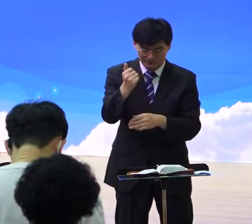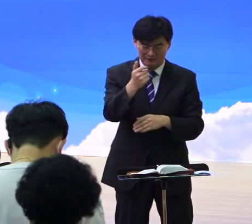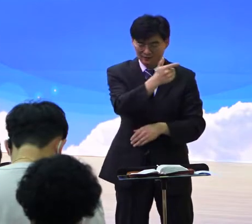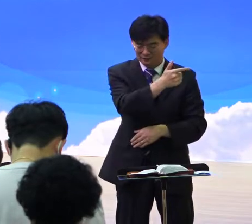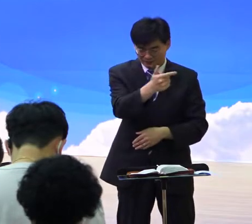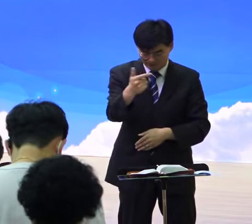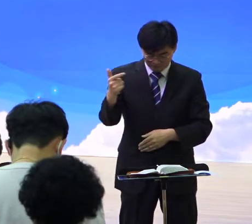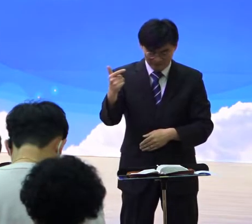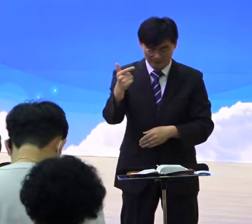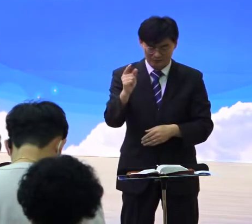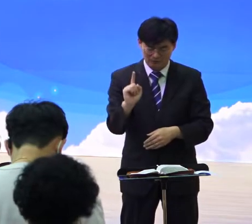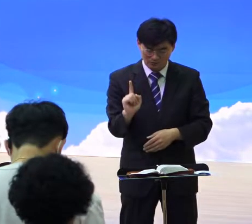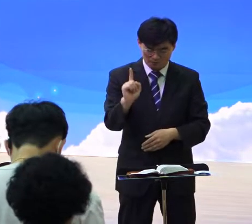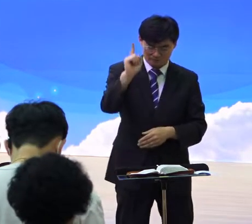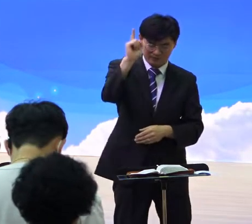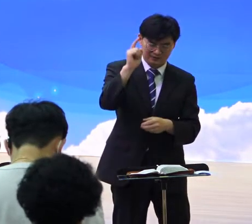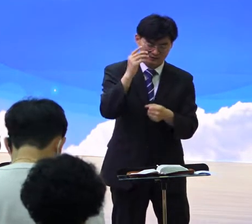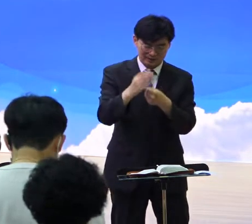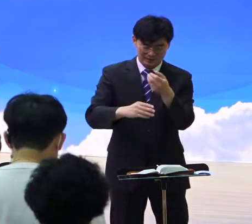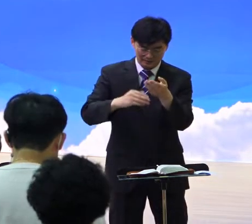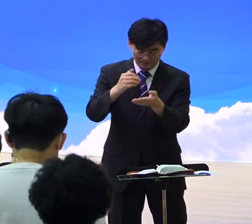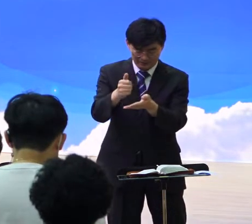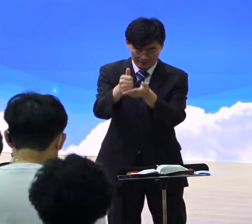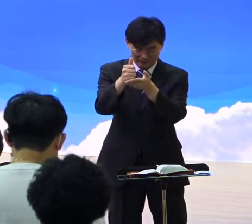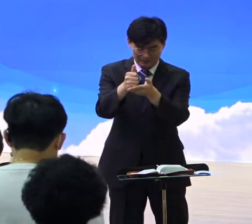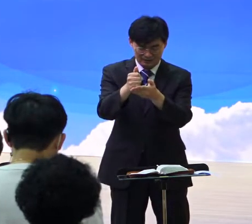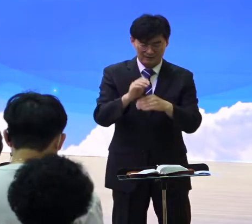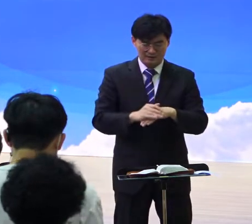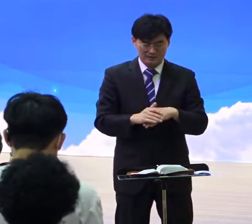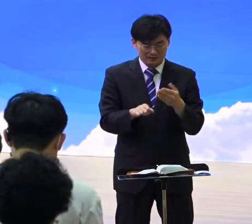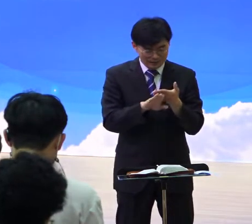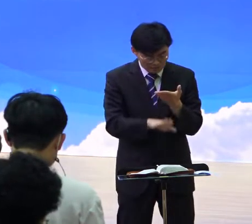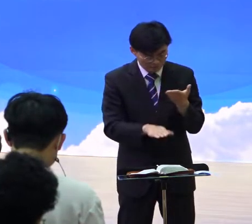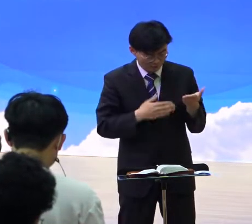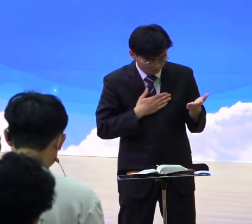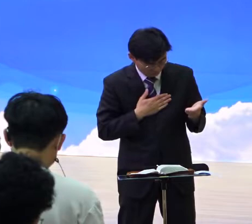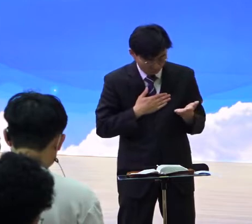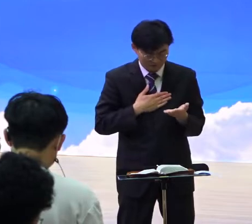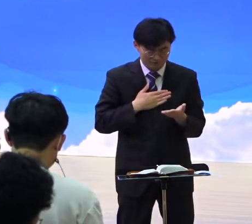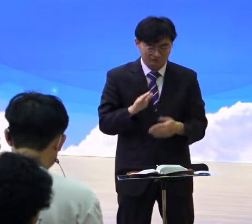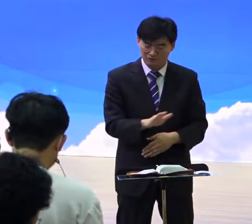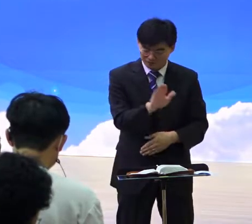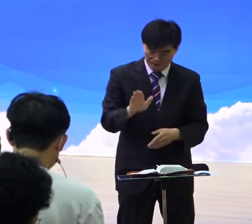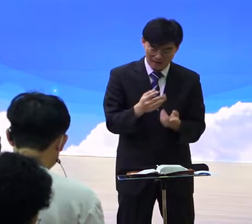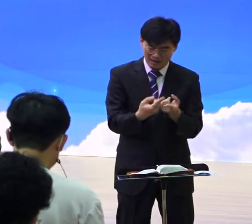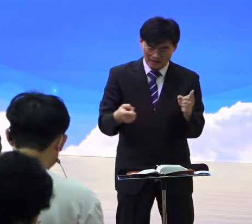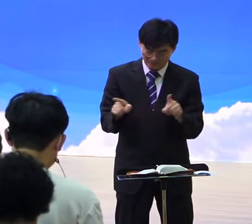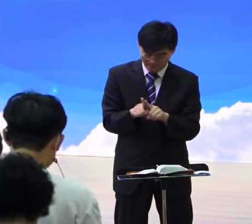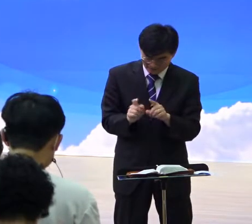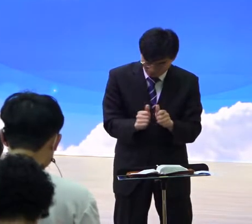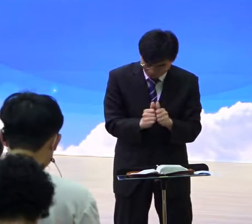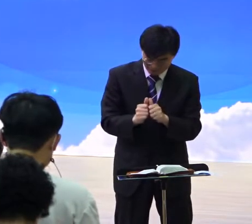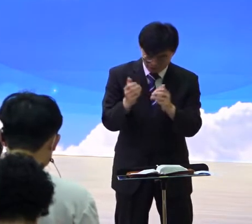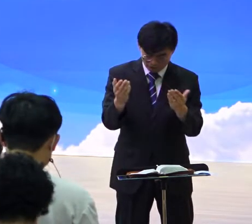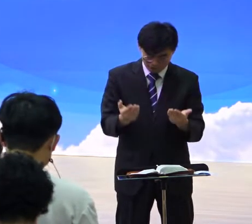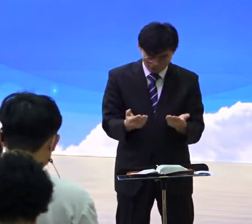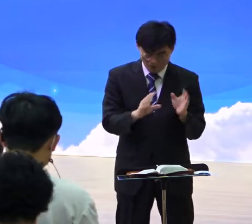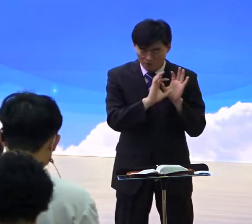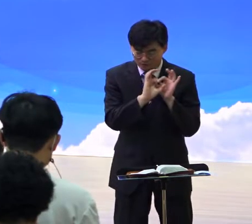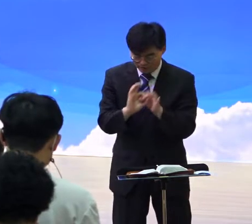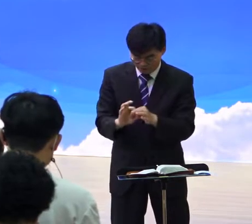크고도 높으신 하나님께서 작고 연약한 우리의 삶에 함께 하시며 끊임없이 우리에게 용기를